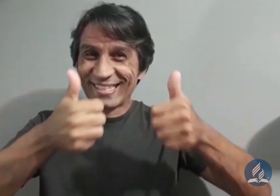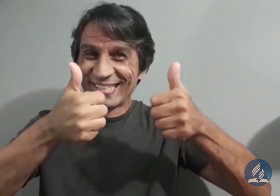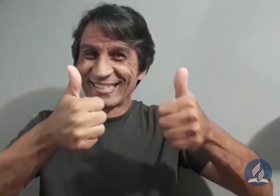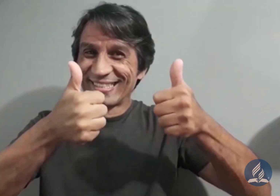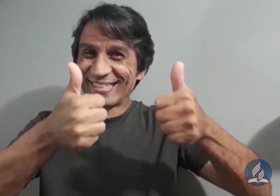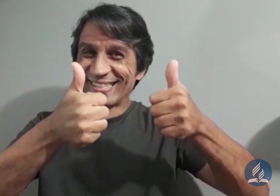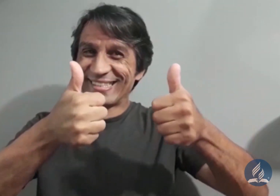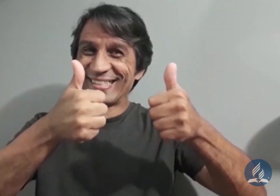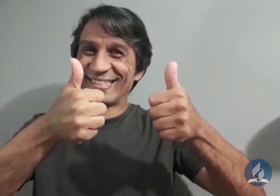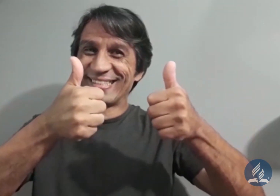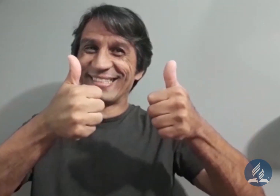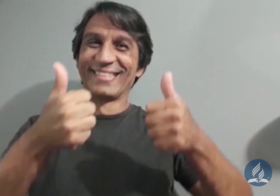Olá, tudo bem?